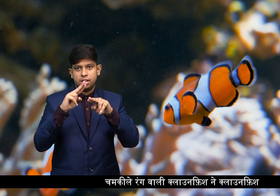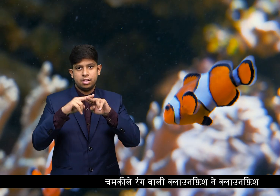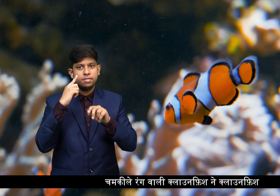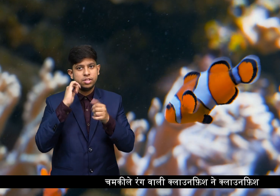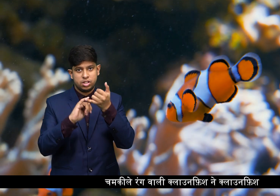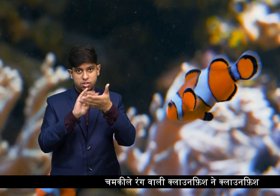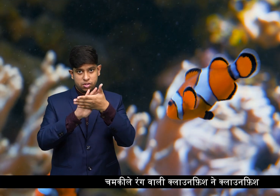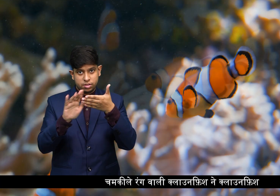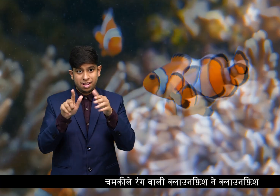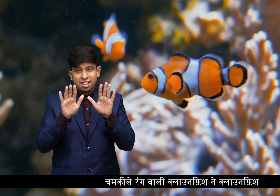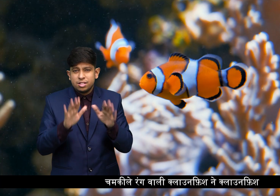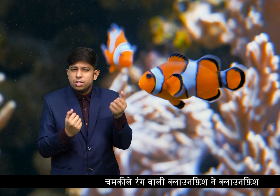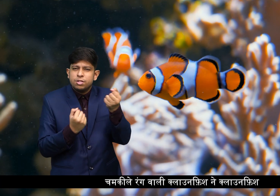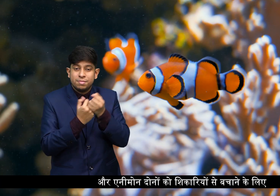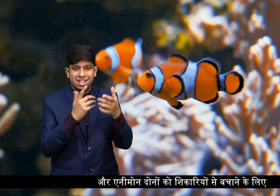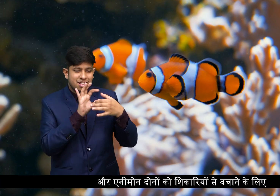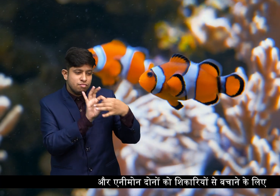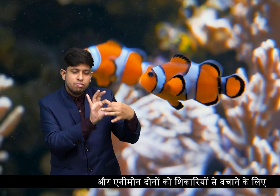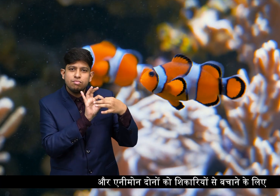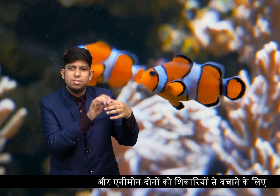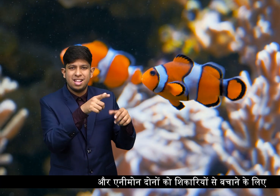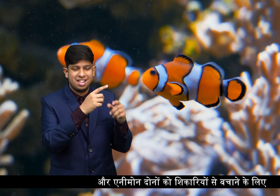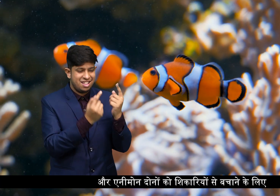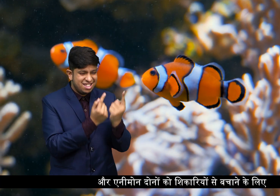क्लाउनफिश ने क्लाउनफिश और एनीमोन